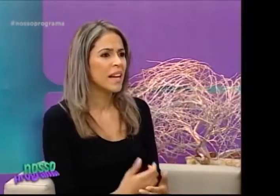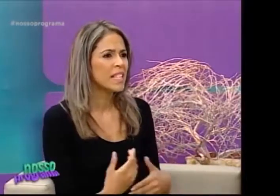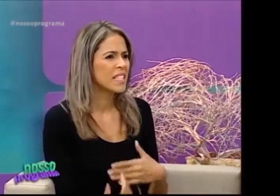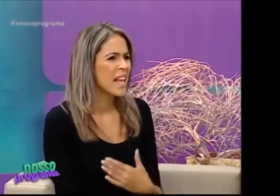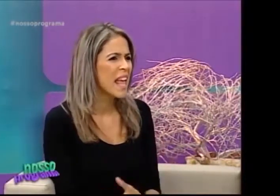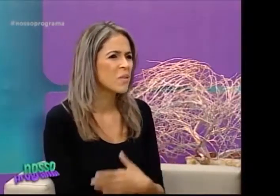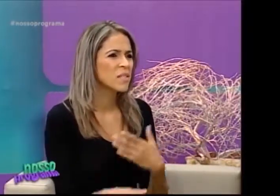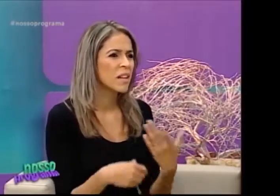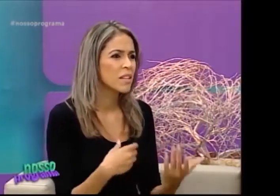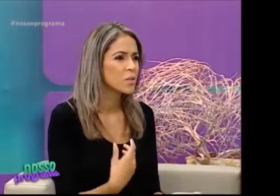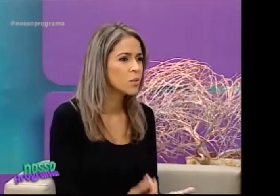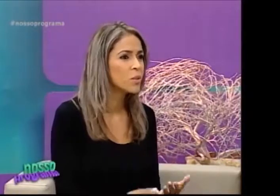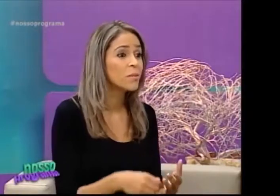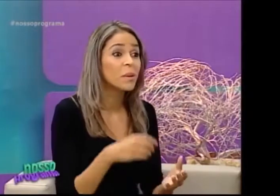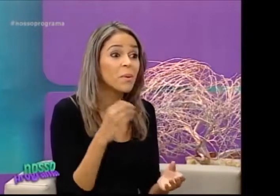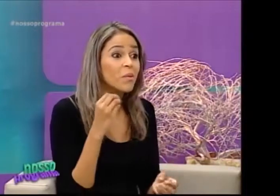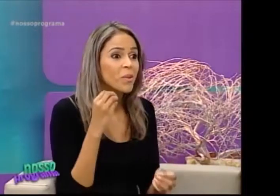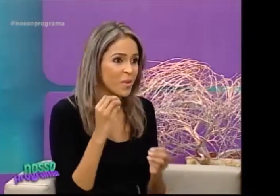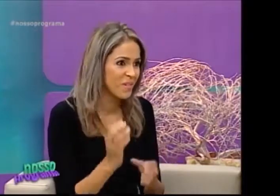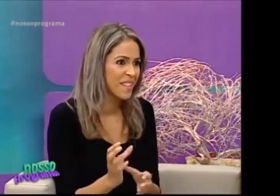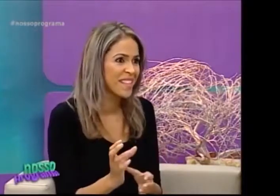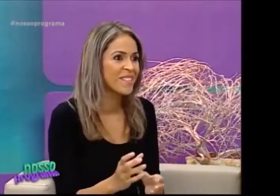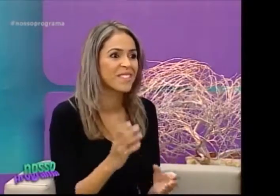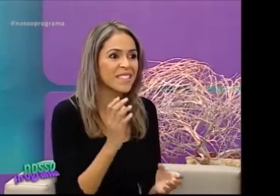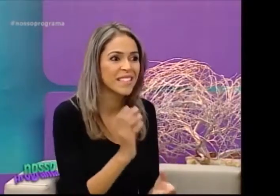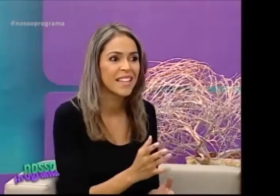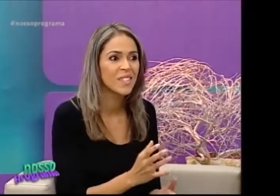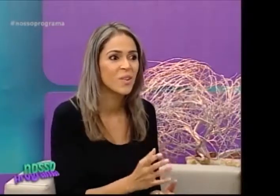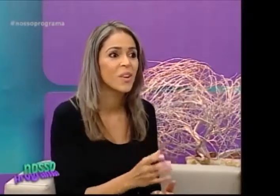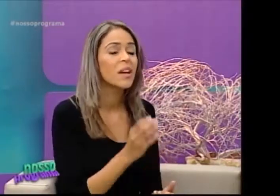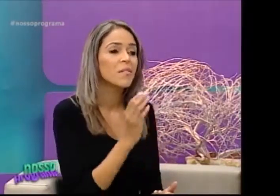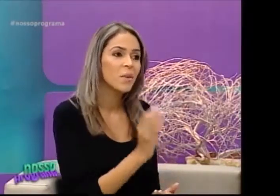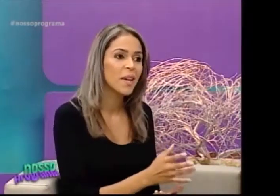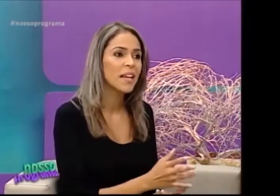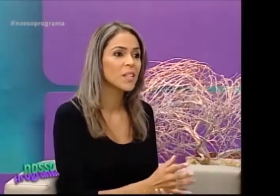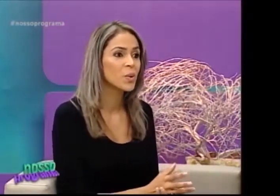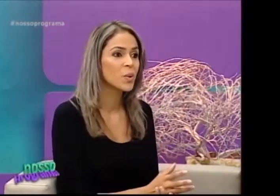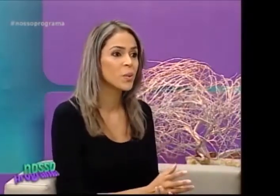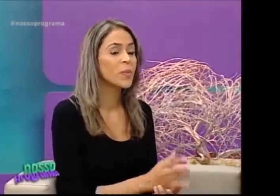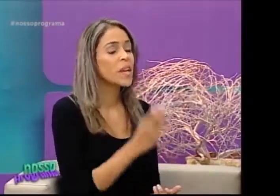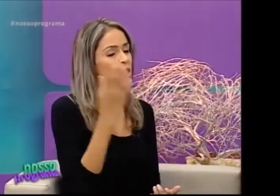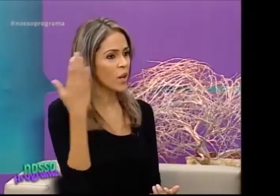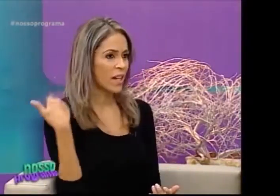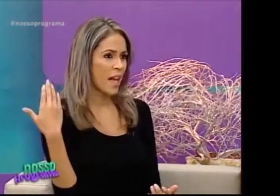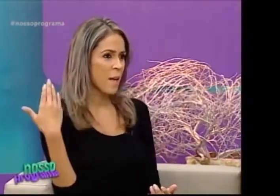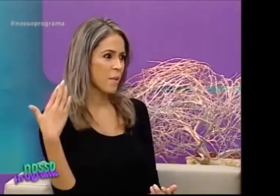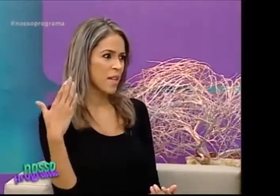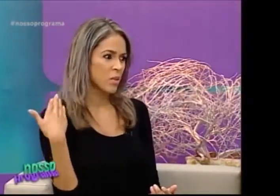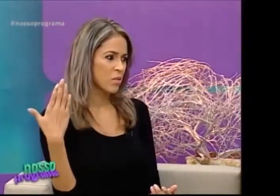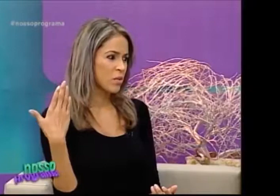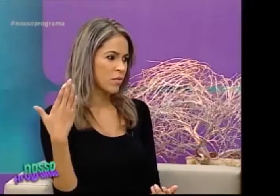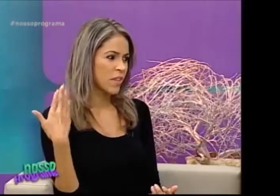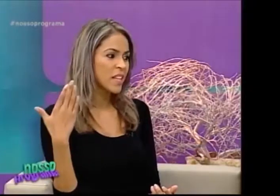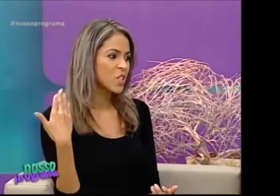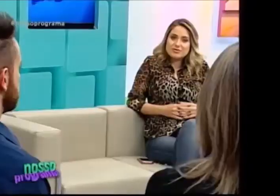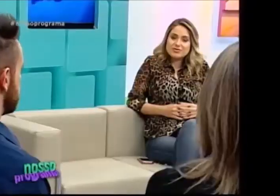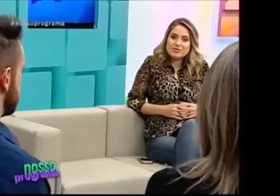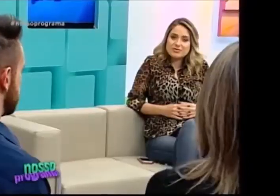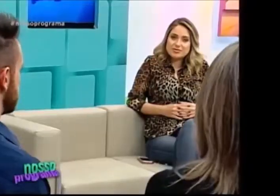é cego, será que é surdo? E meu irmão, com 9 aninhos, se interessou, viu que ele era surdo. Só que na época, isso há uns 20 anos atrás,